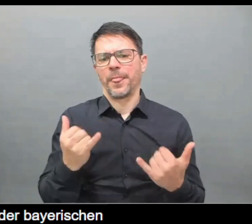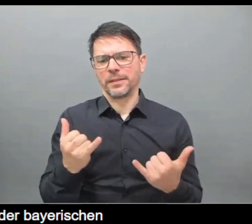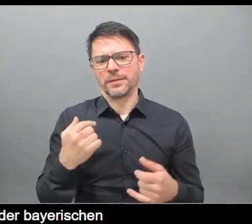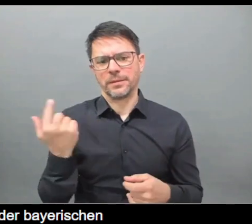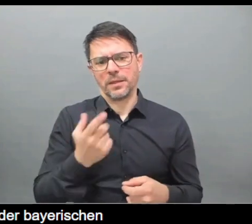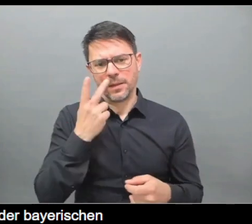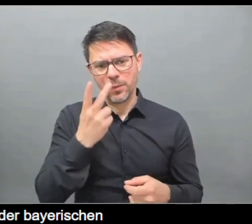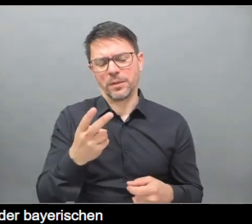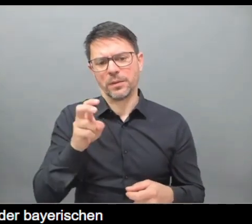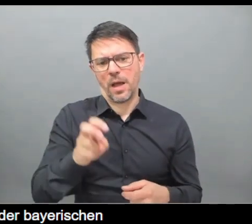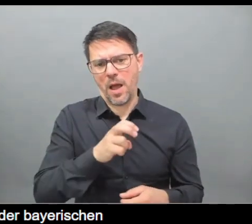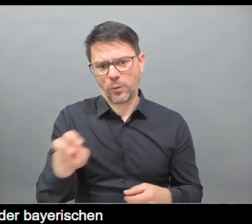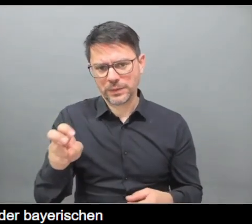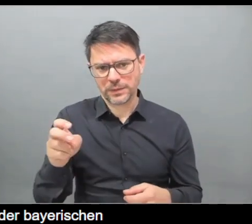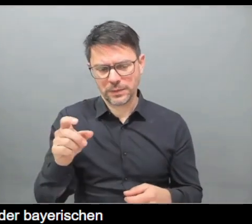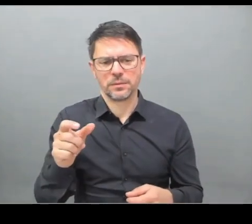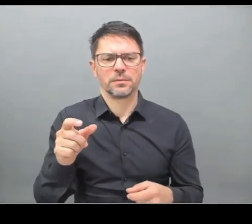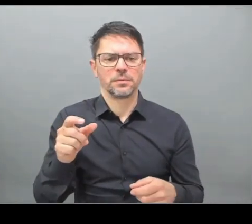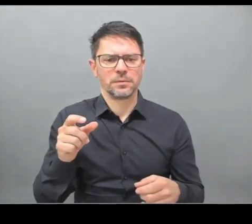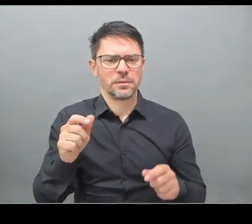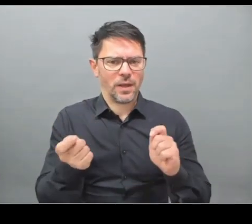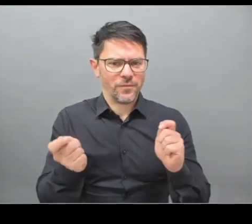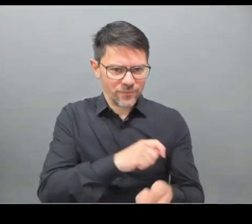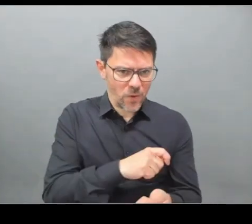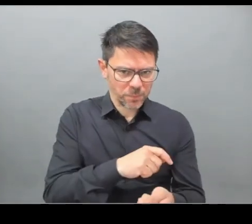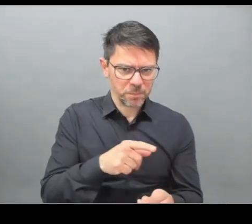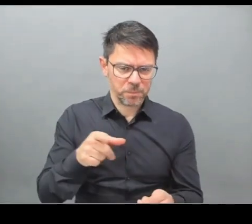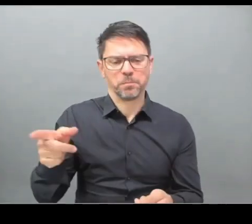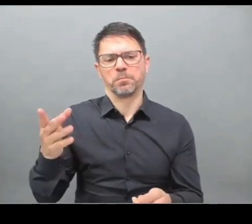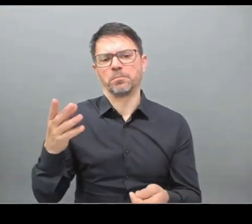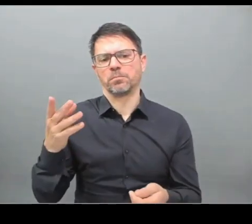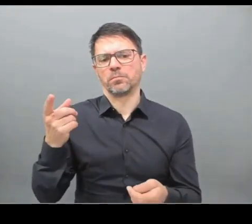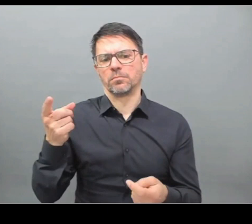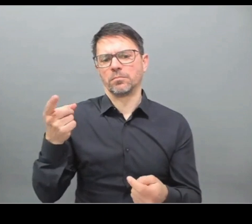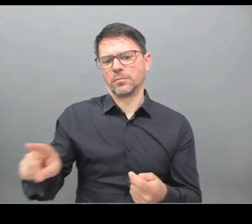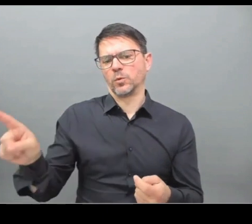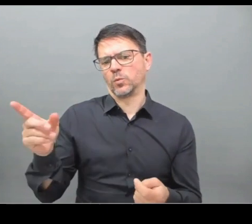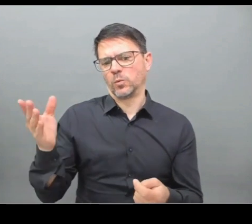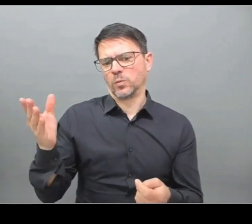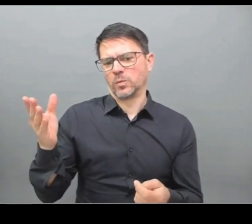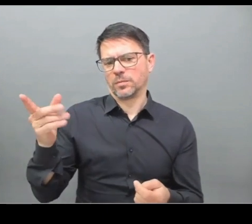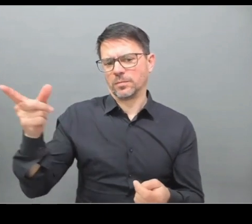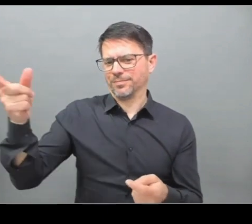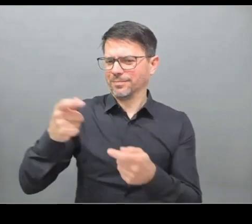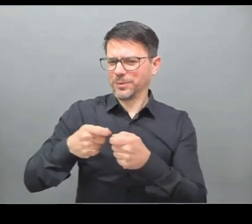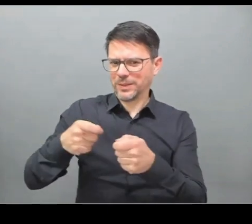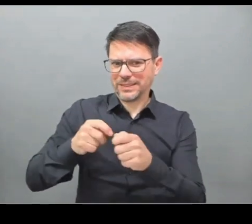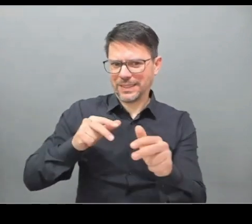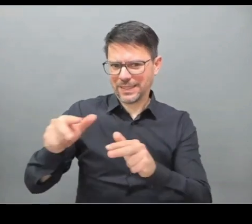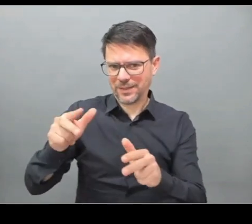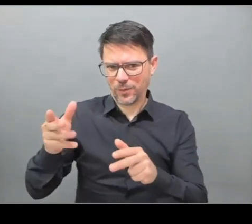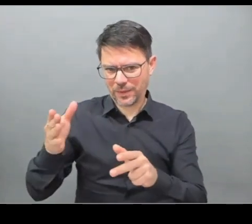sagen, die Vorschläge der Regierungskommission des Bundes haben weder Hand noch Fuß, sie sind auch so nicht